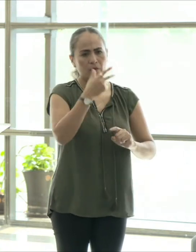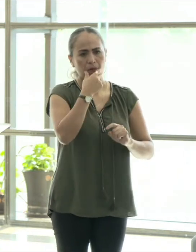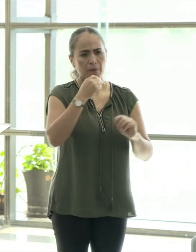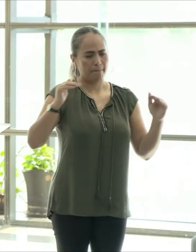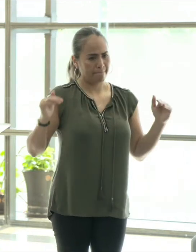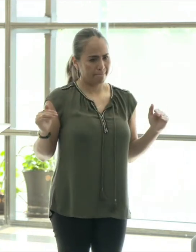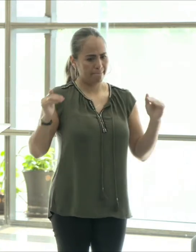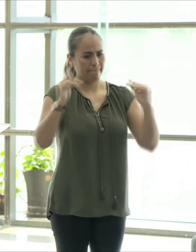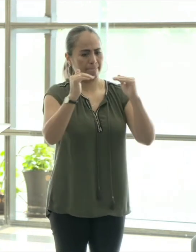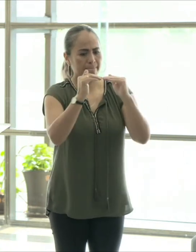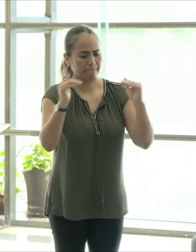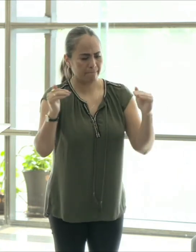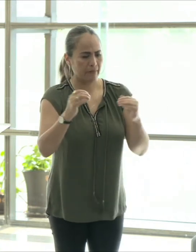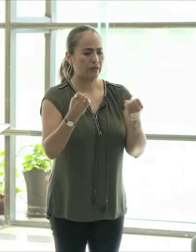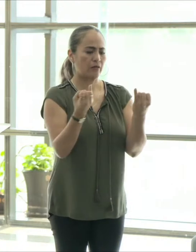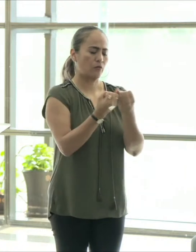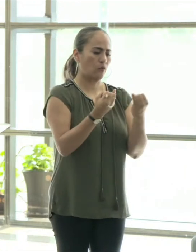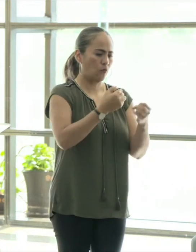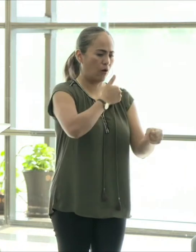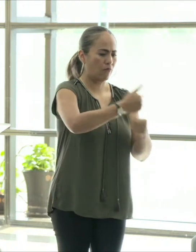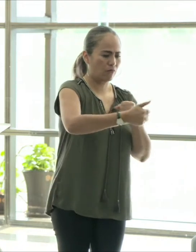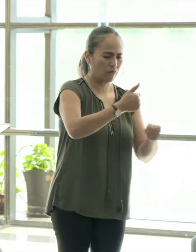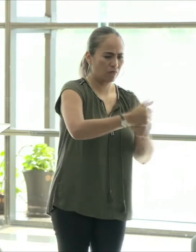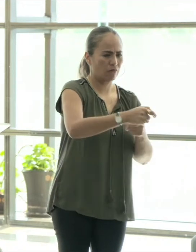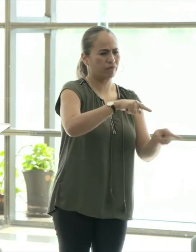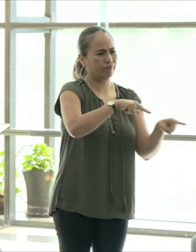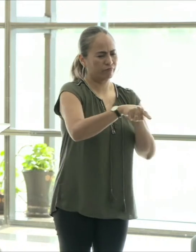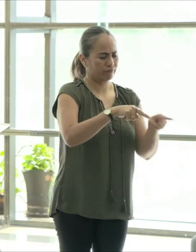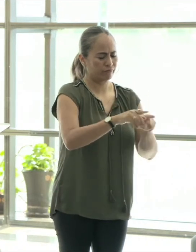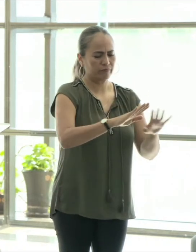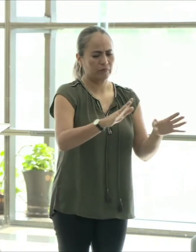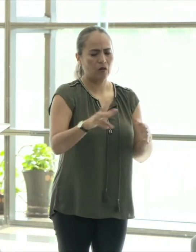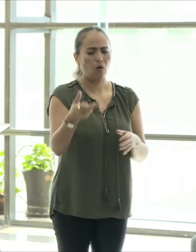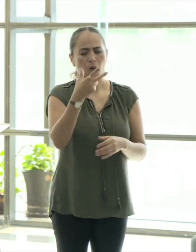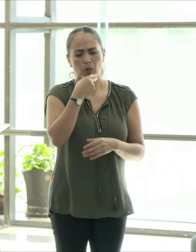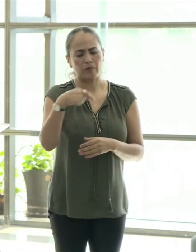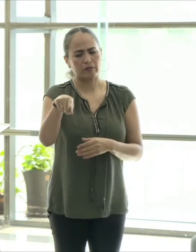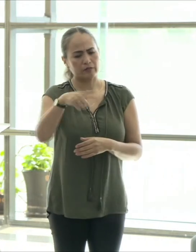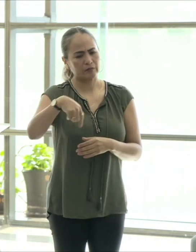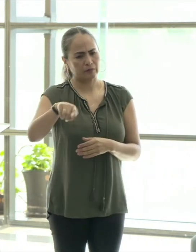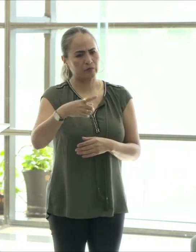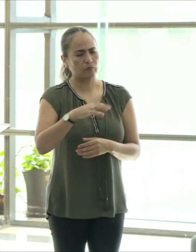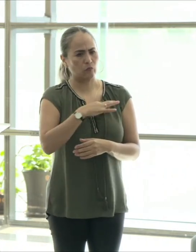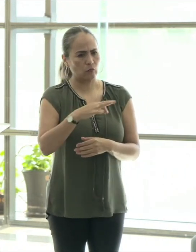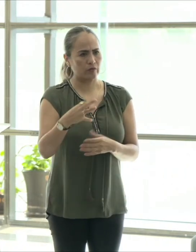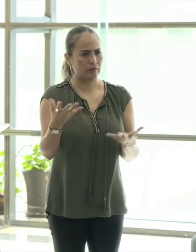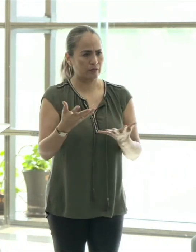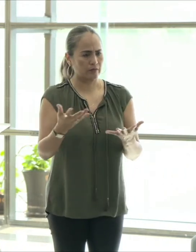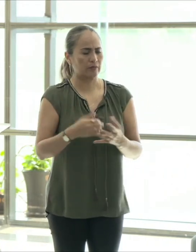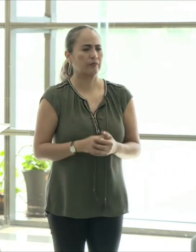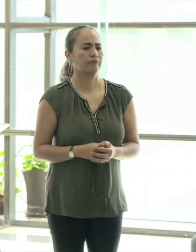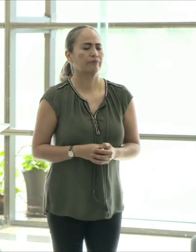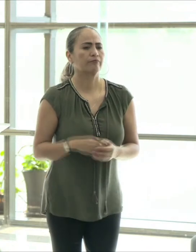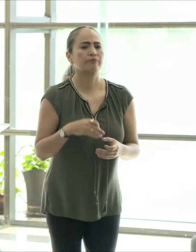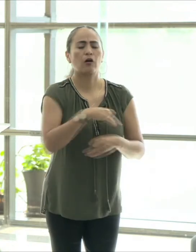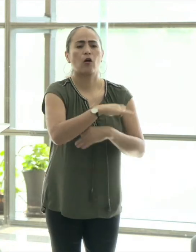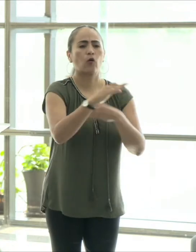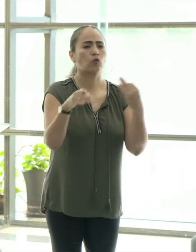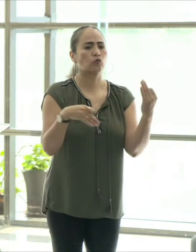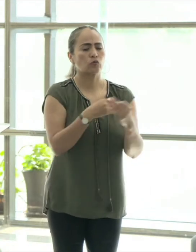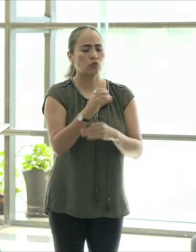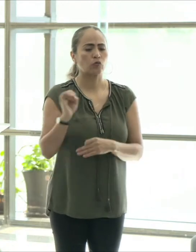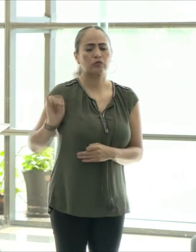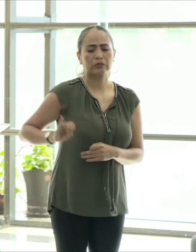esta violencia en este caso salarial y poder ir cerrando esta brecha todos nos involucremos en la